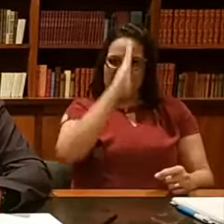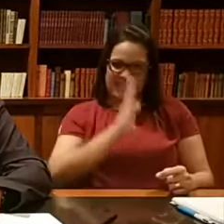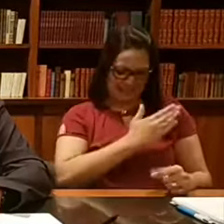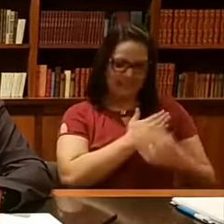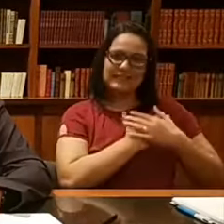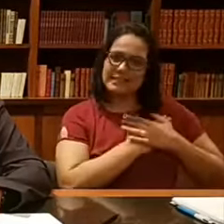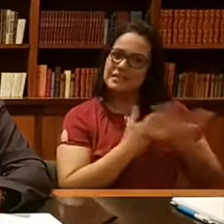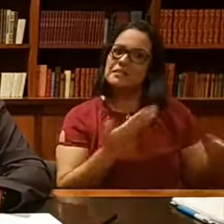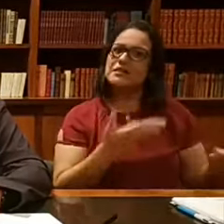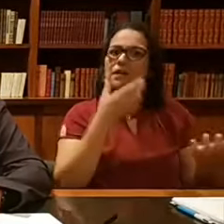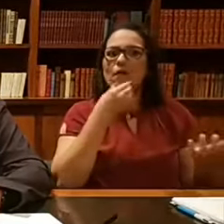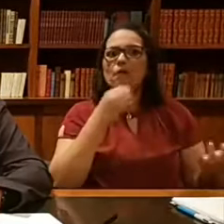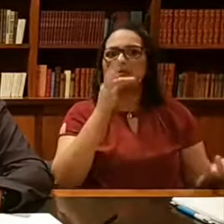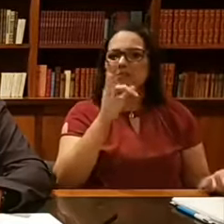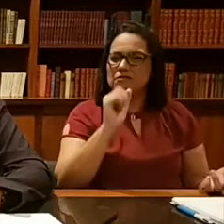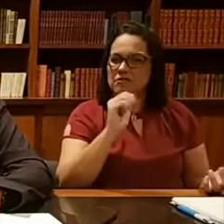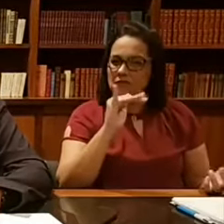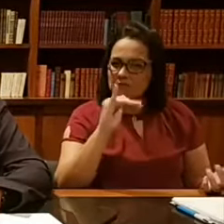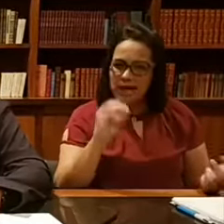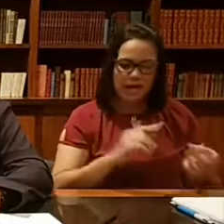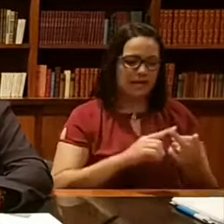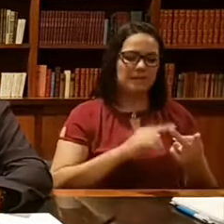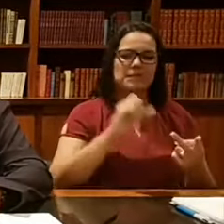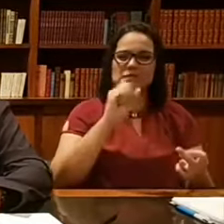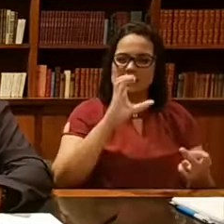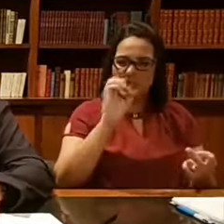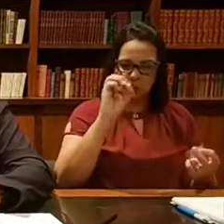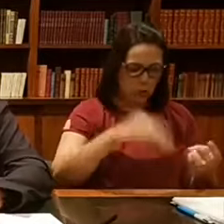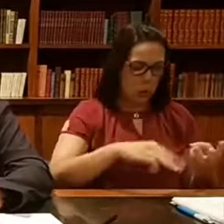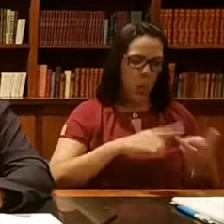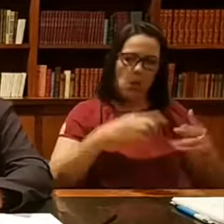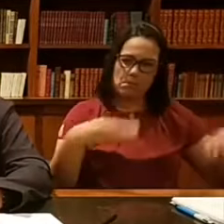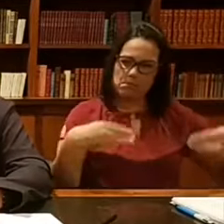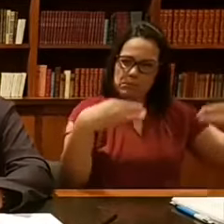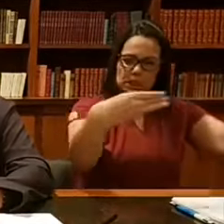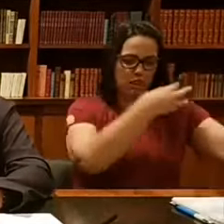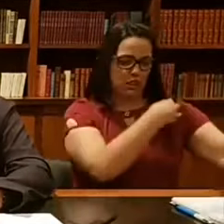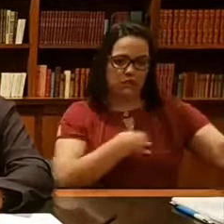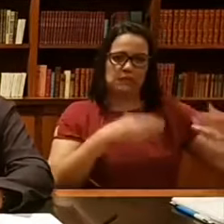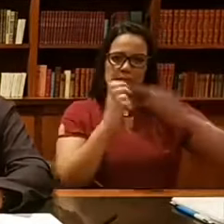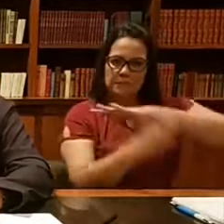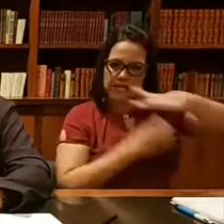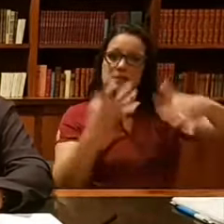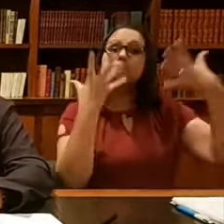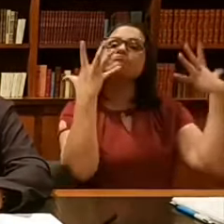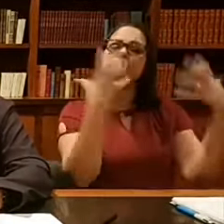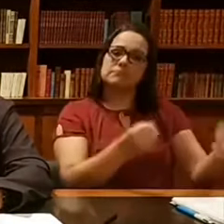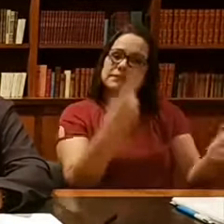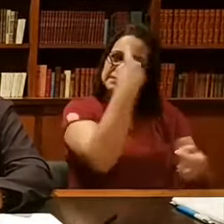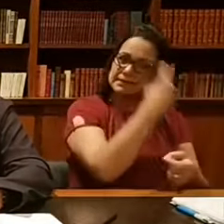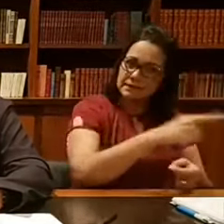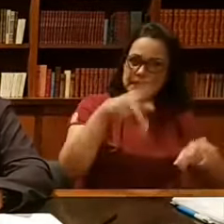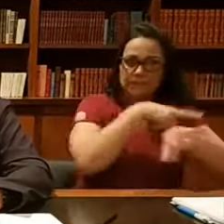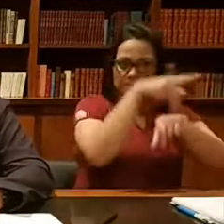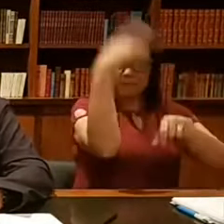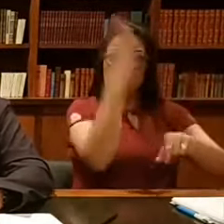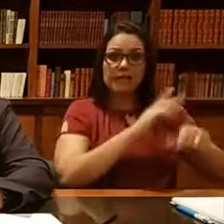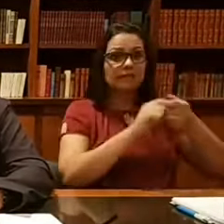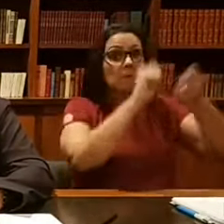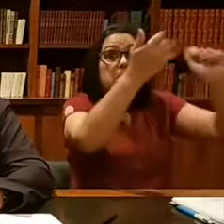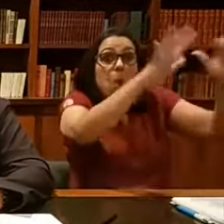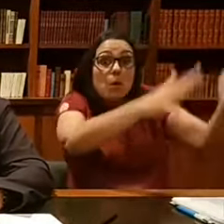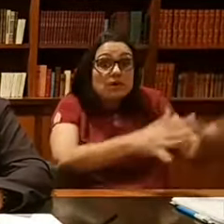Fábio Van Garten da Secom, os ministros, os empresários, muita gente entrou nessa, fez promoção, e as